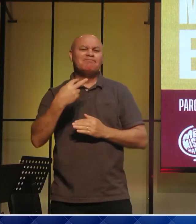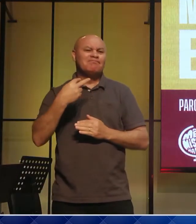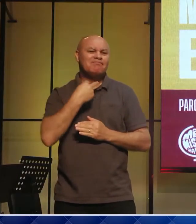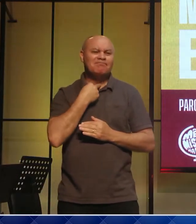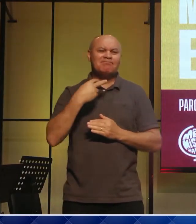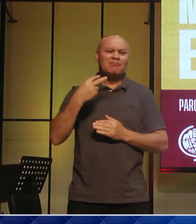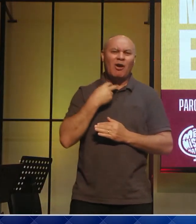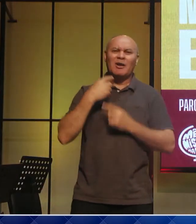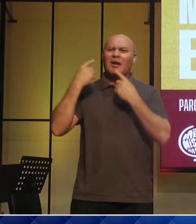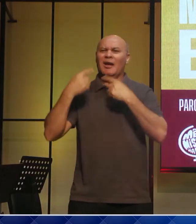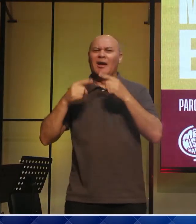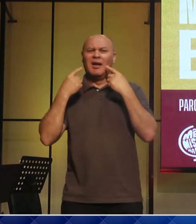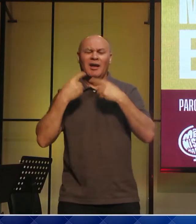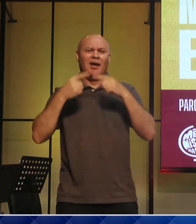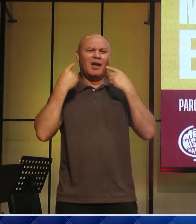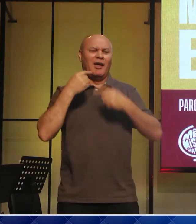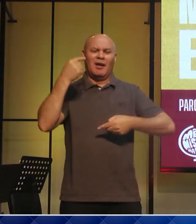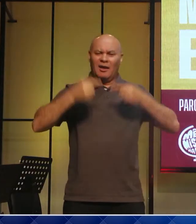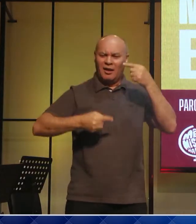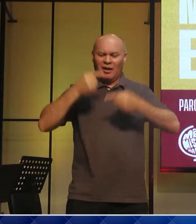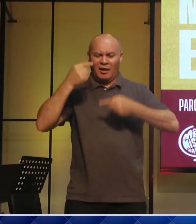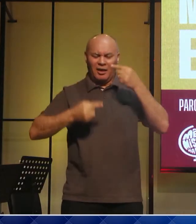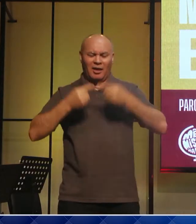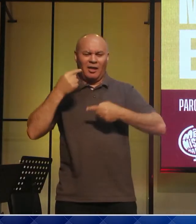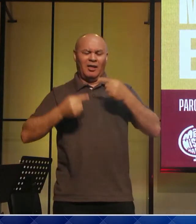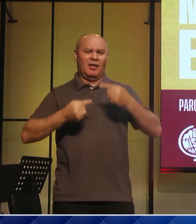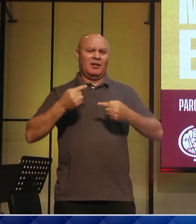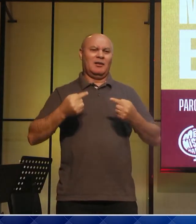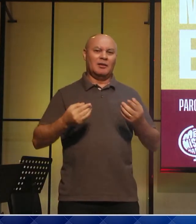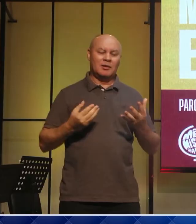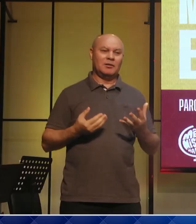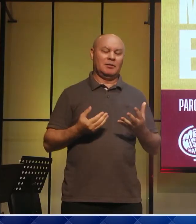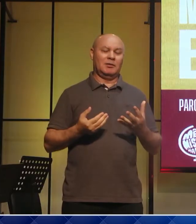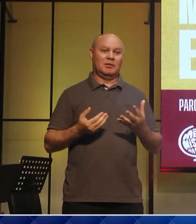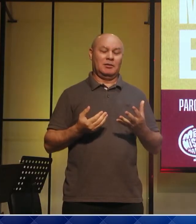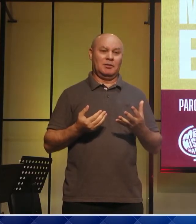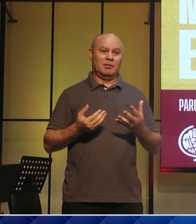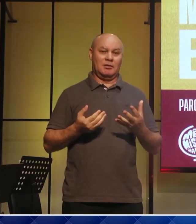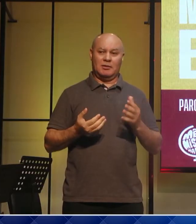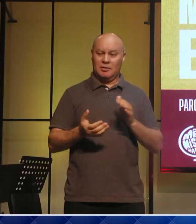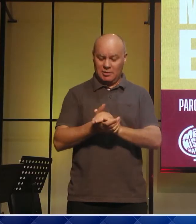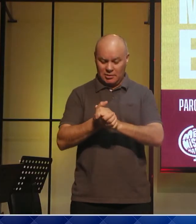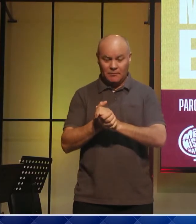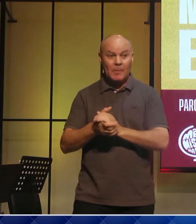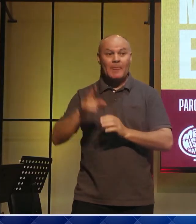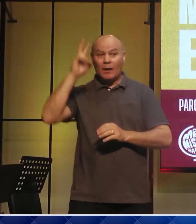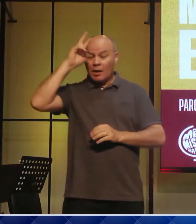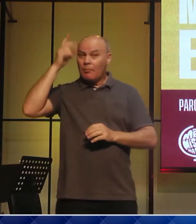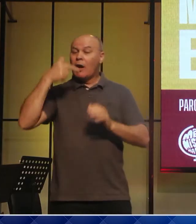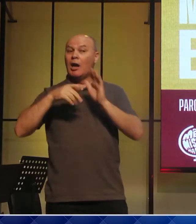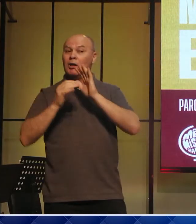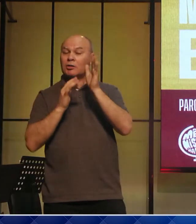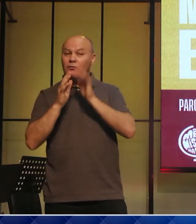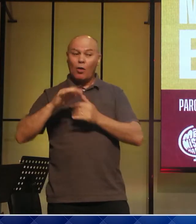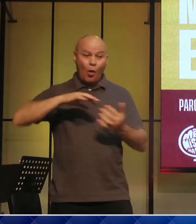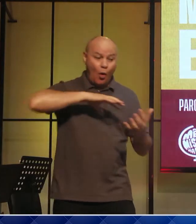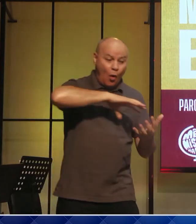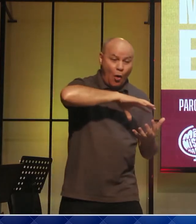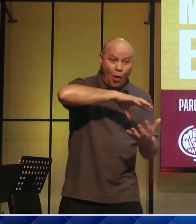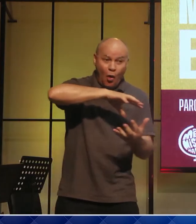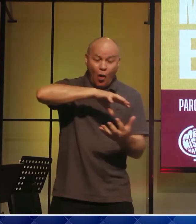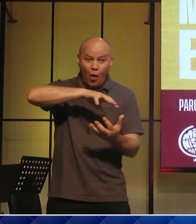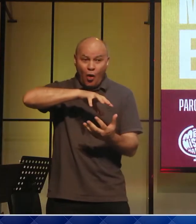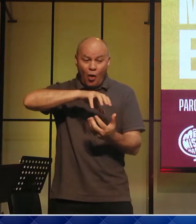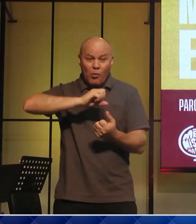mensagem. Eles têm dado a sua palavra e o mundo os odiou, porque eles não são do mundo, como também eu não sou.